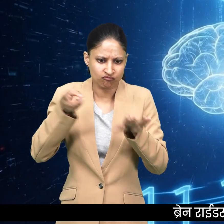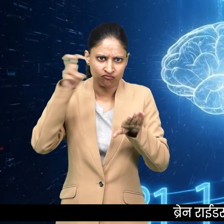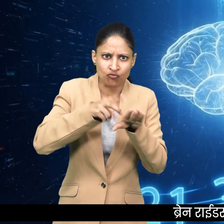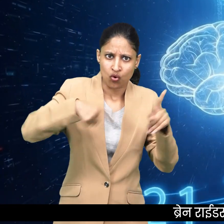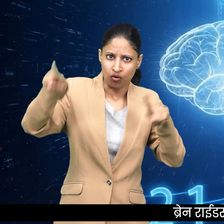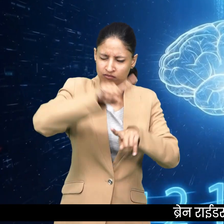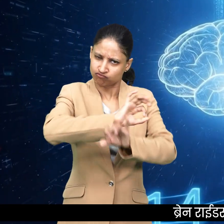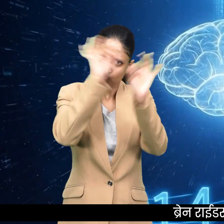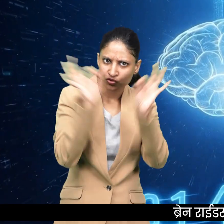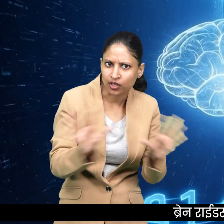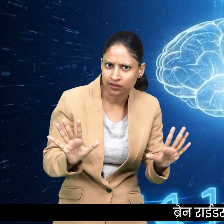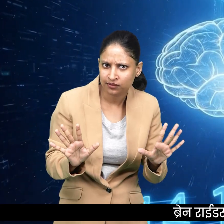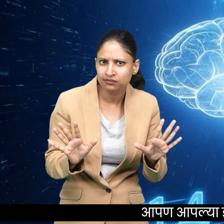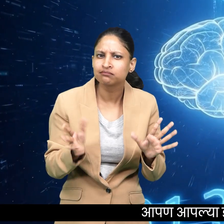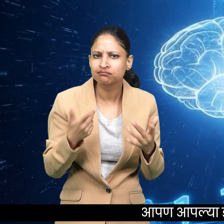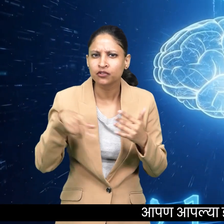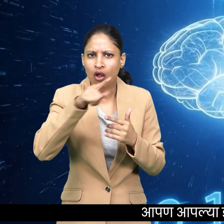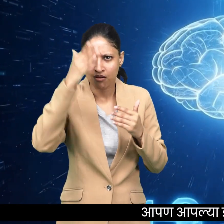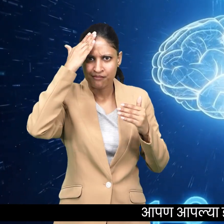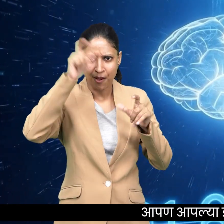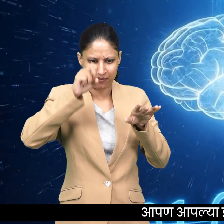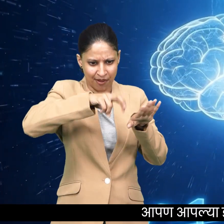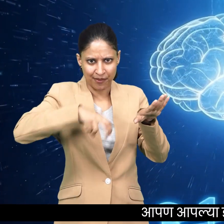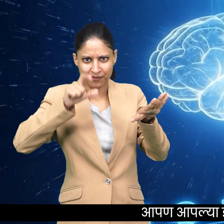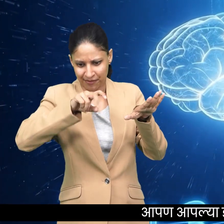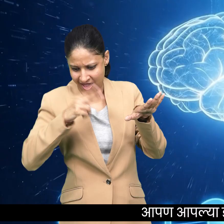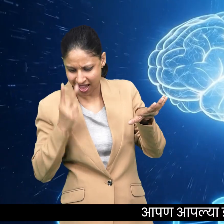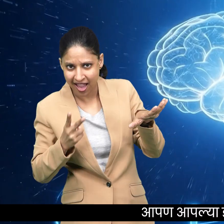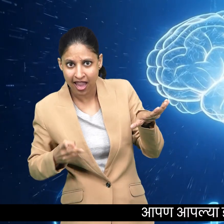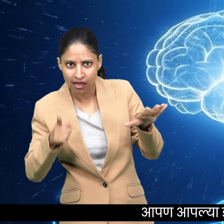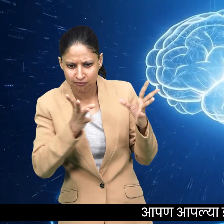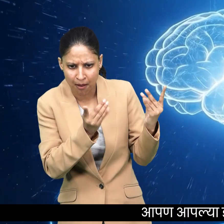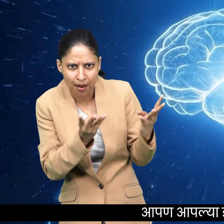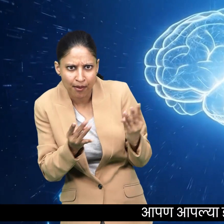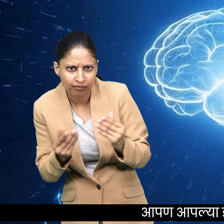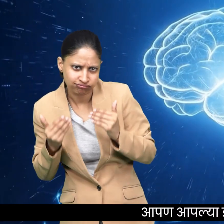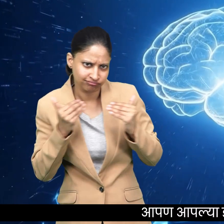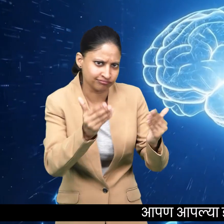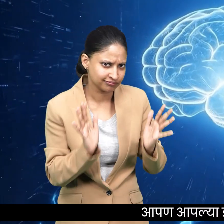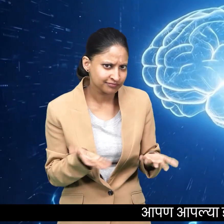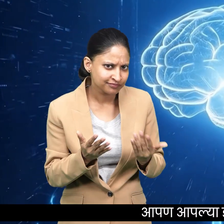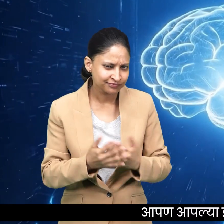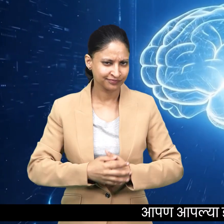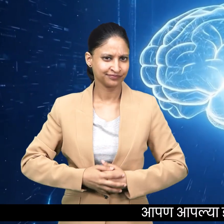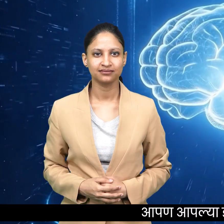ब्रेन रायडर साठी तयार आहात? आपण आपल्या डोक्यात मोजणार आहोत.